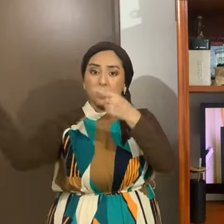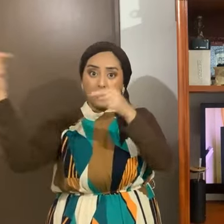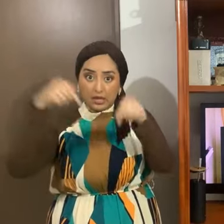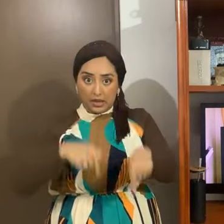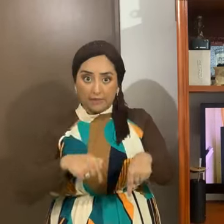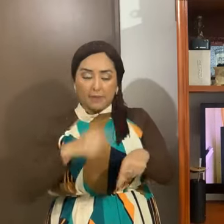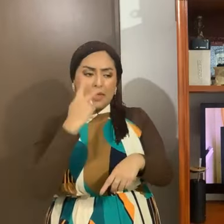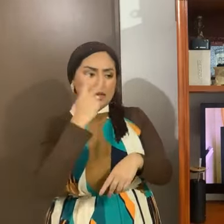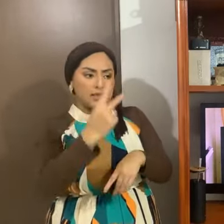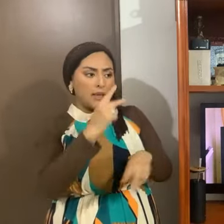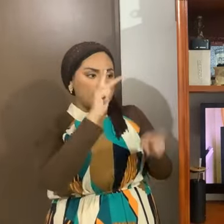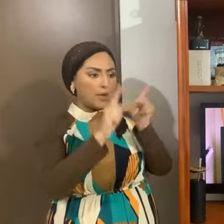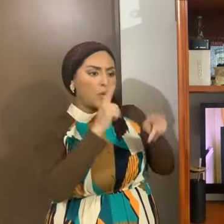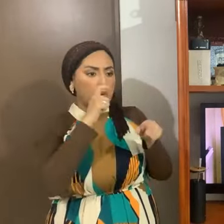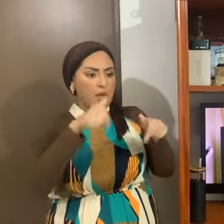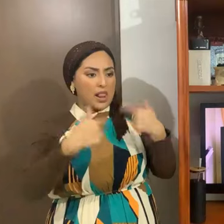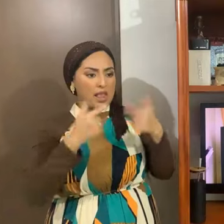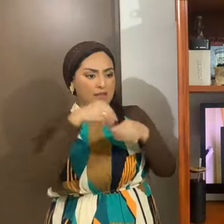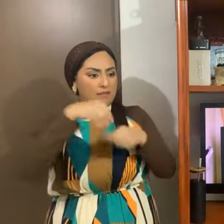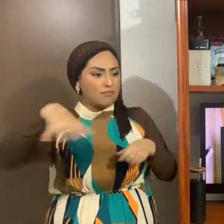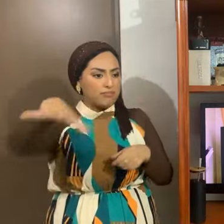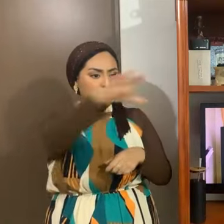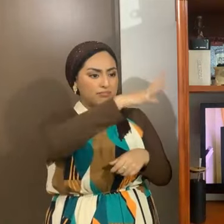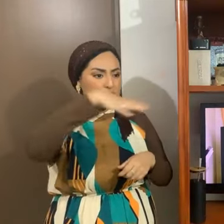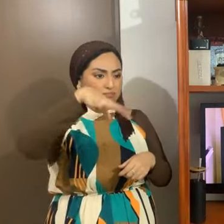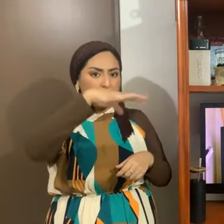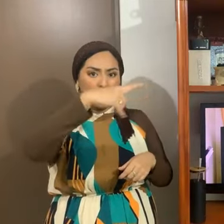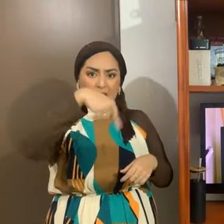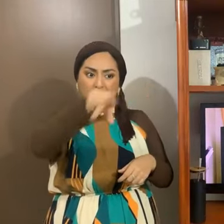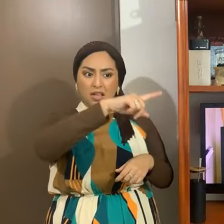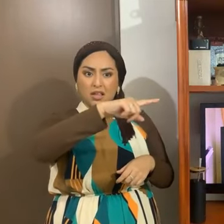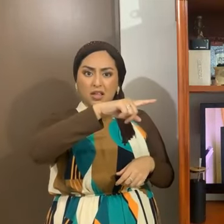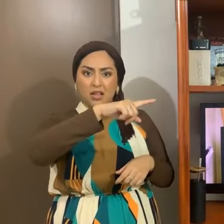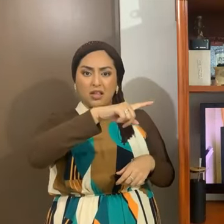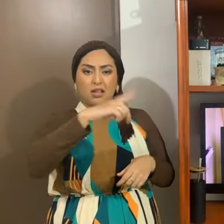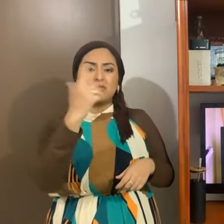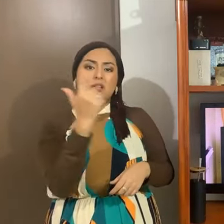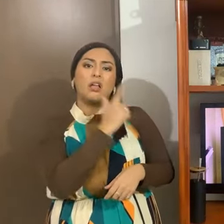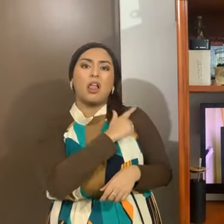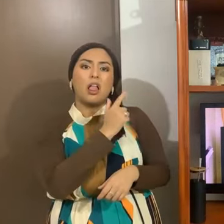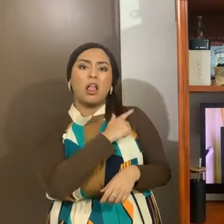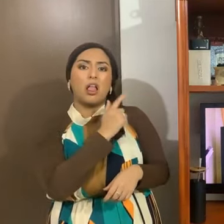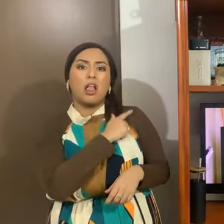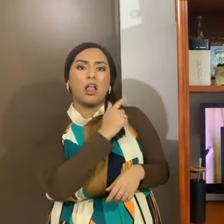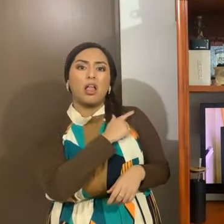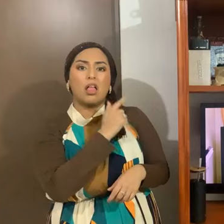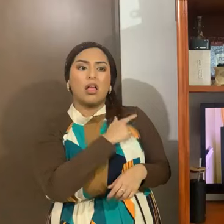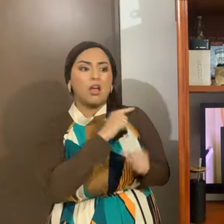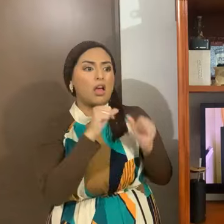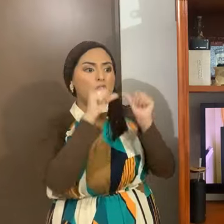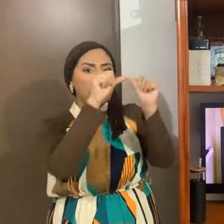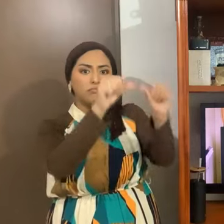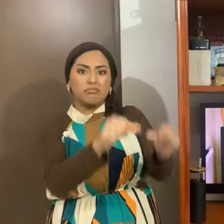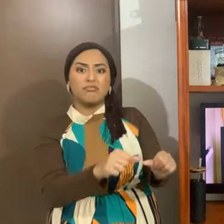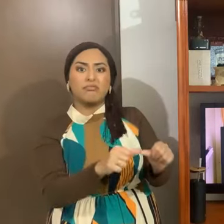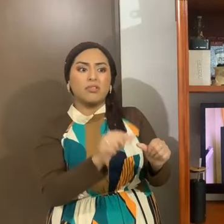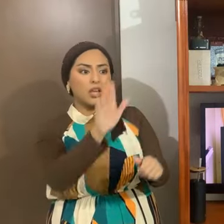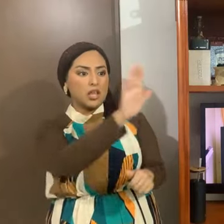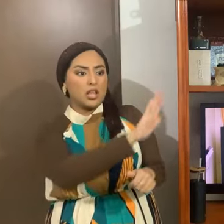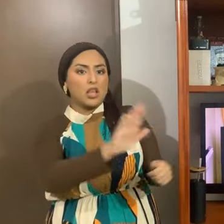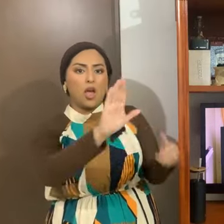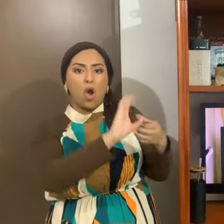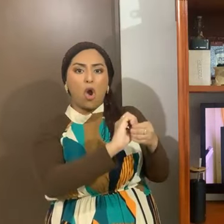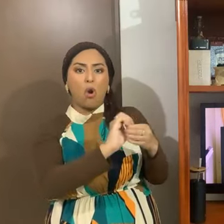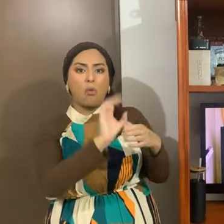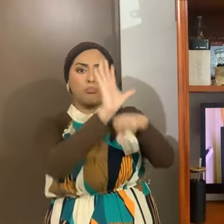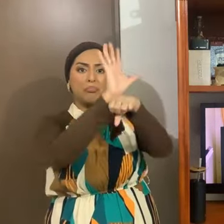Lais y vieron que el pueblo que habitaba en ella estaba seguro, ocioso y confiado, conforme a la